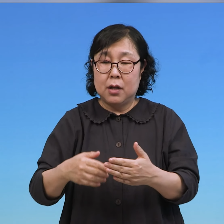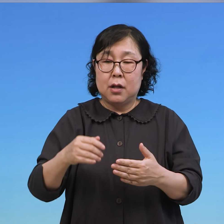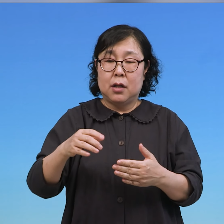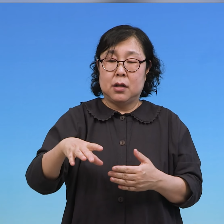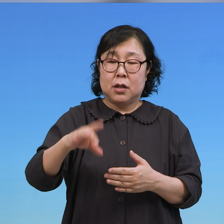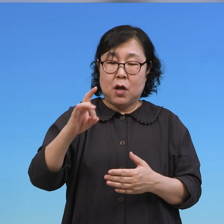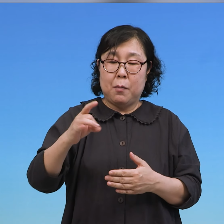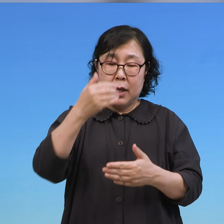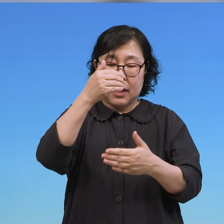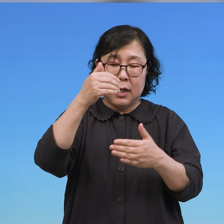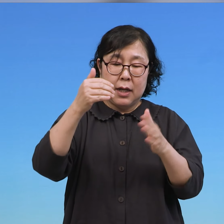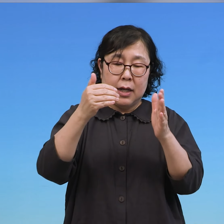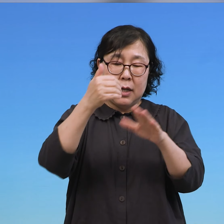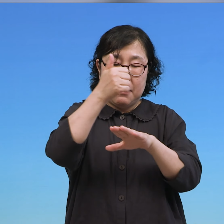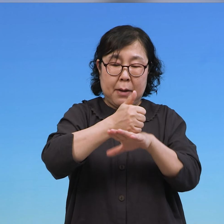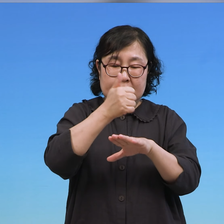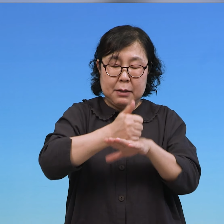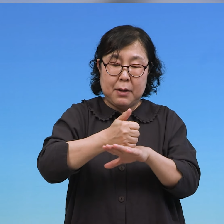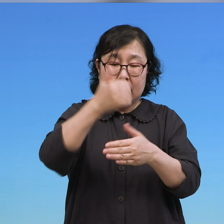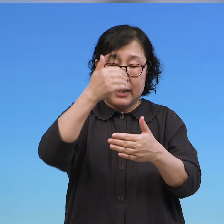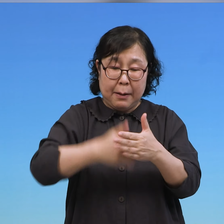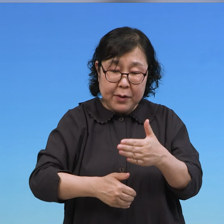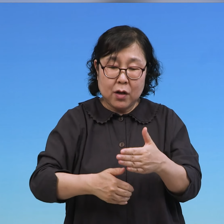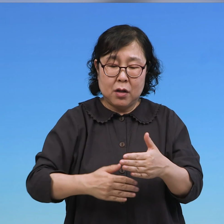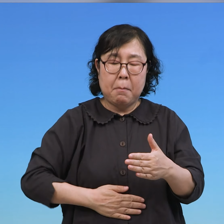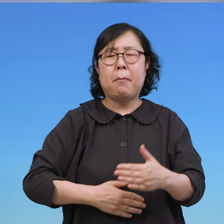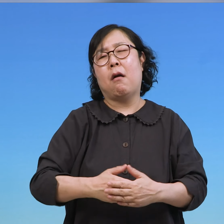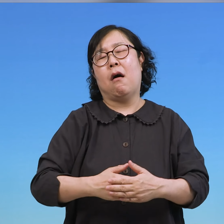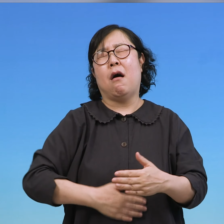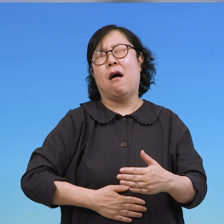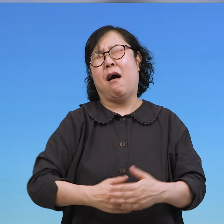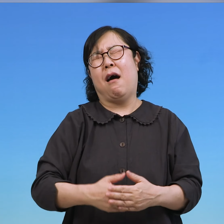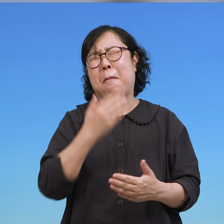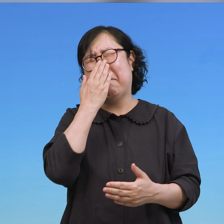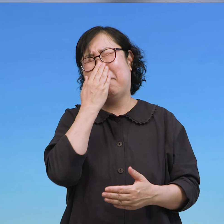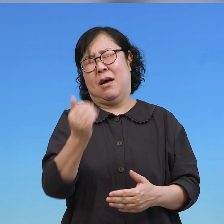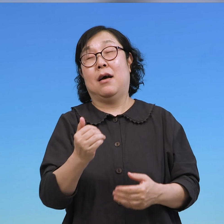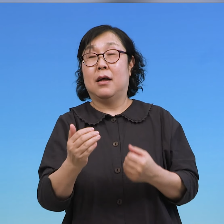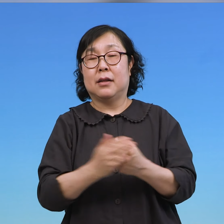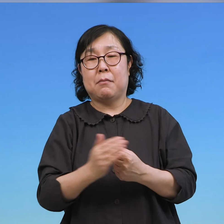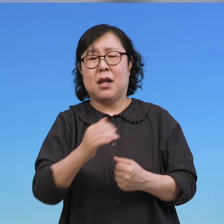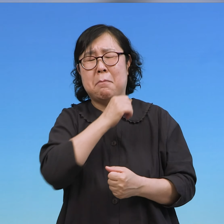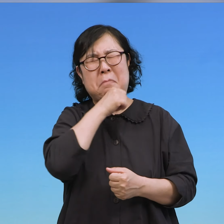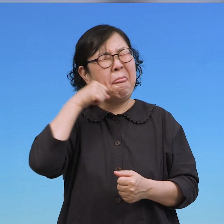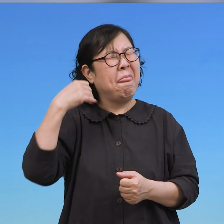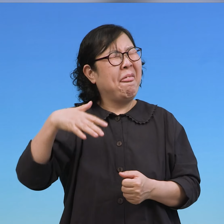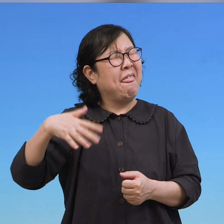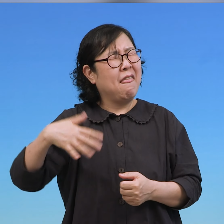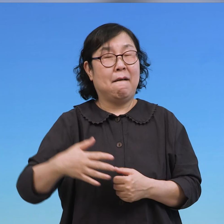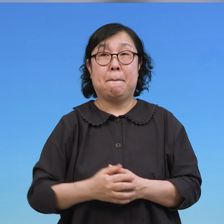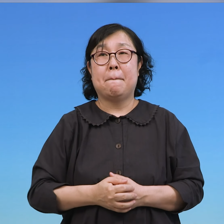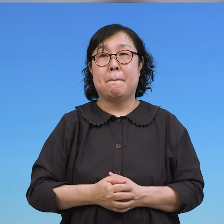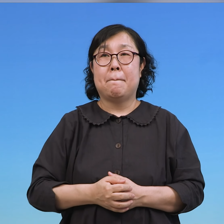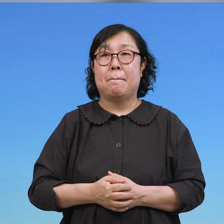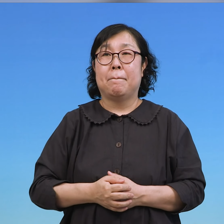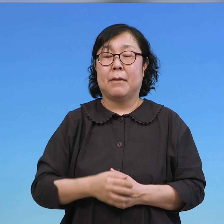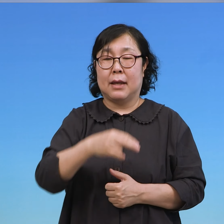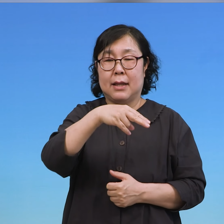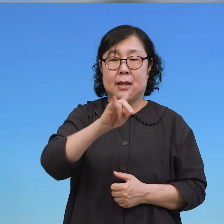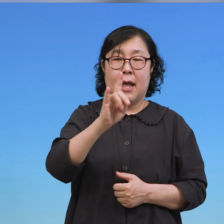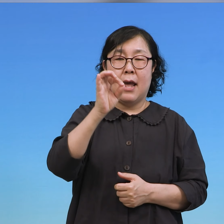마지막에는요, 끝에 한 몇 개 남은 거는 그 버리기 아까워서 내가 먹는 거지 맛 하나도 없습니다. 이게